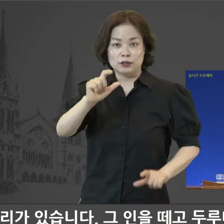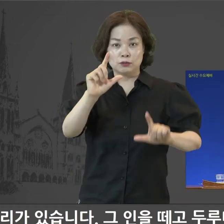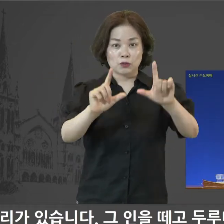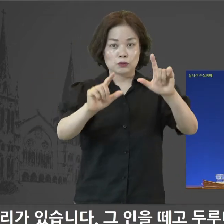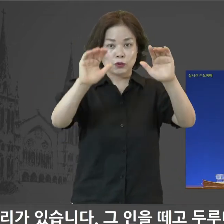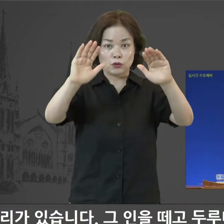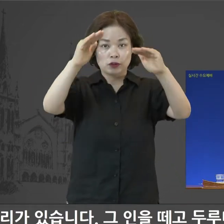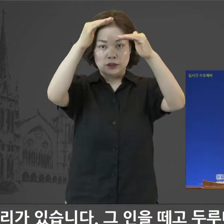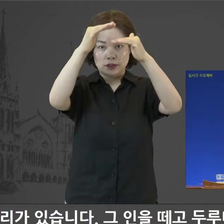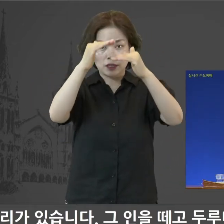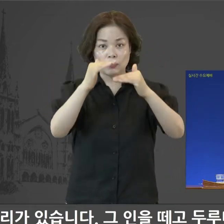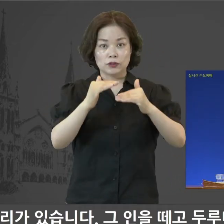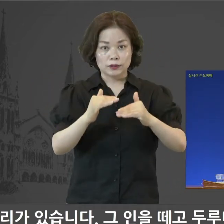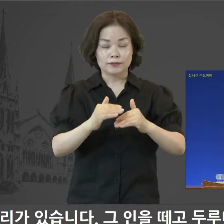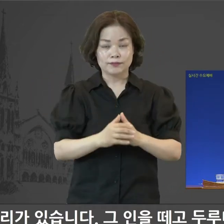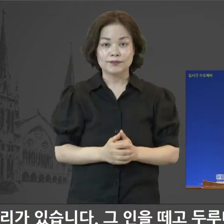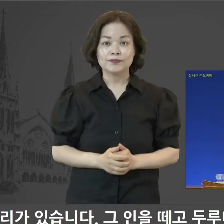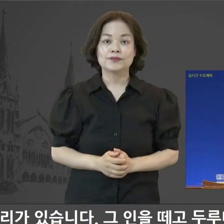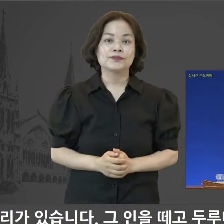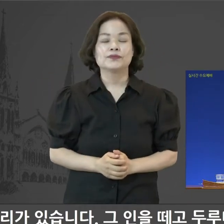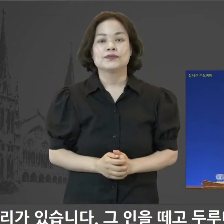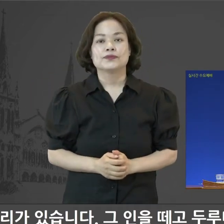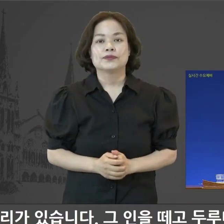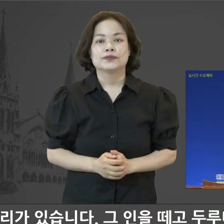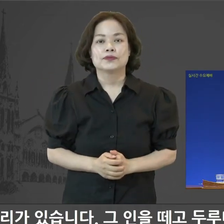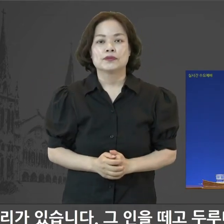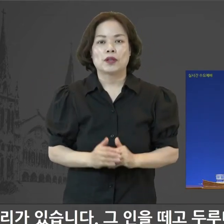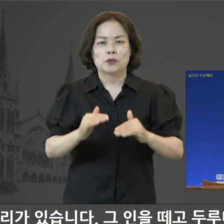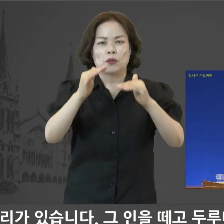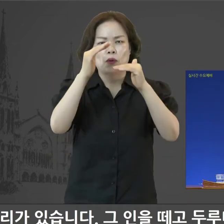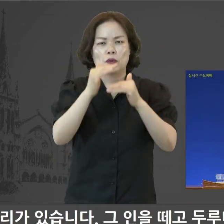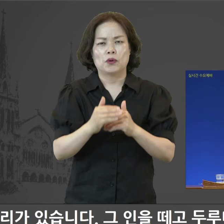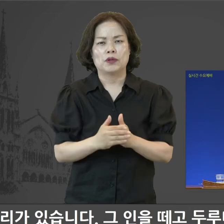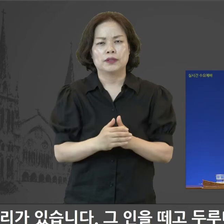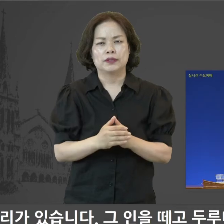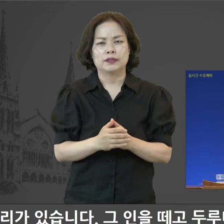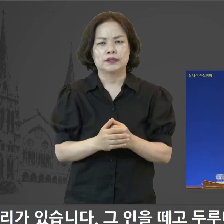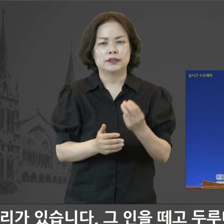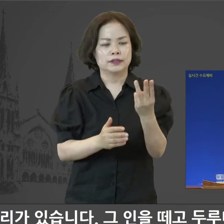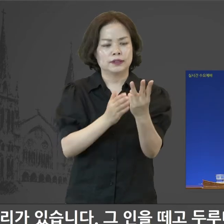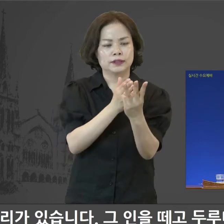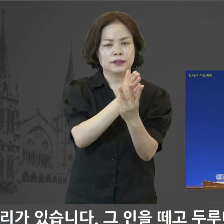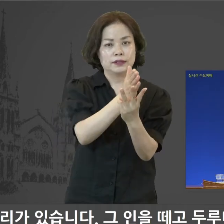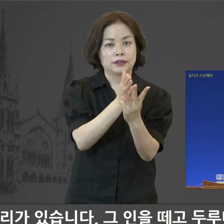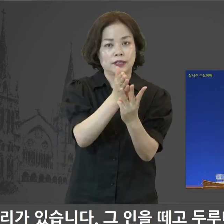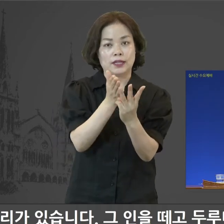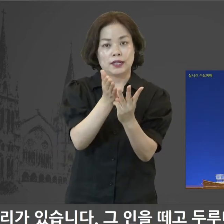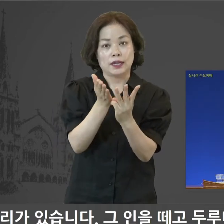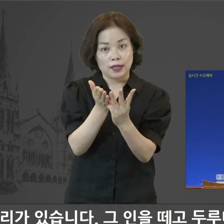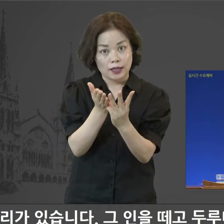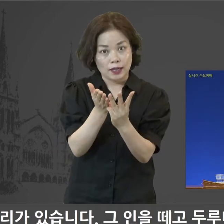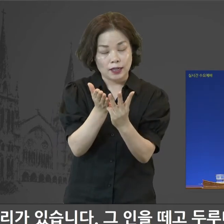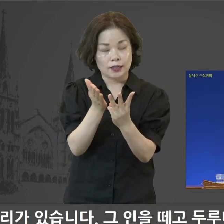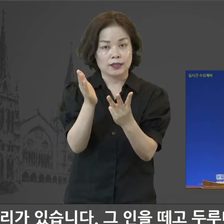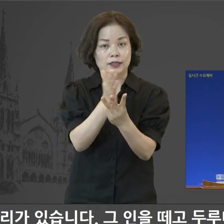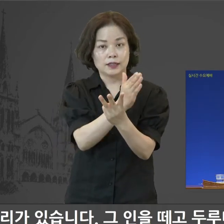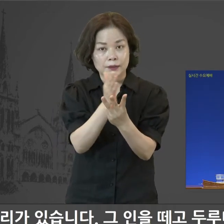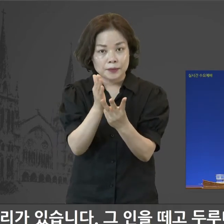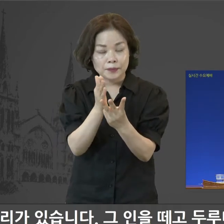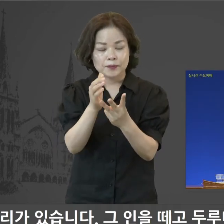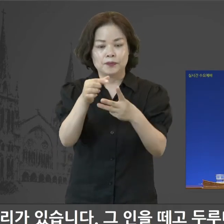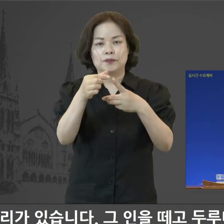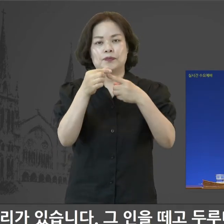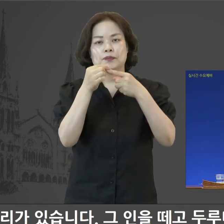오늘 본문의 줄거리입니다. 본문을 크게 세 단락으로 나눌 수 있는데요,